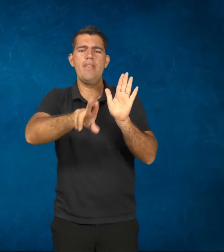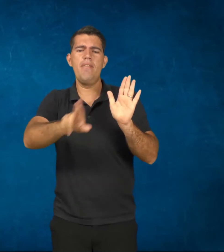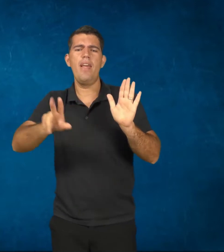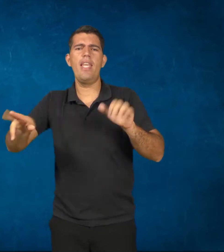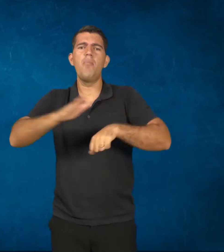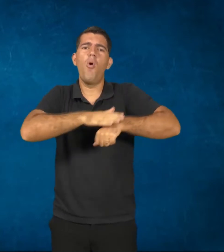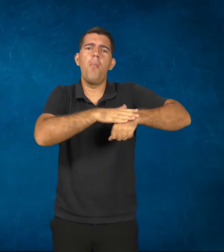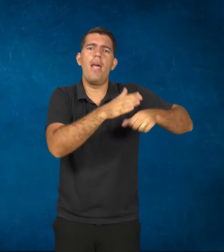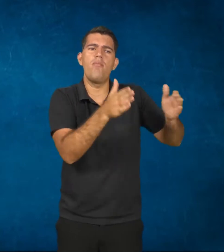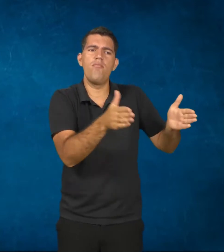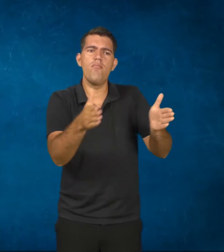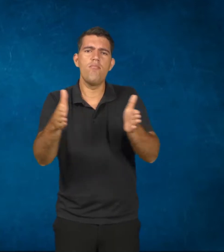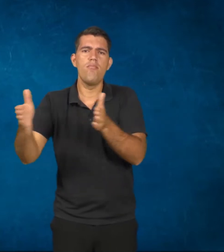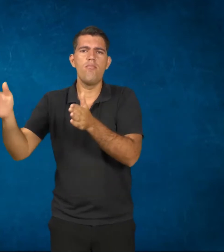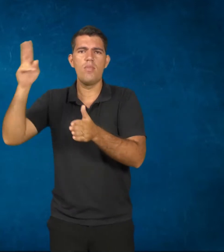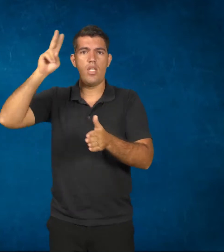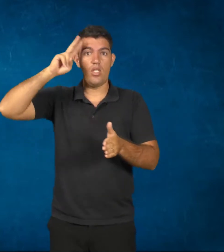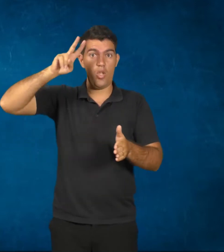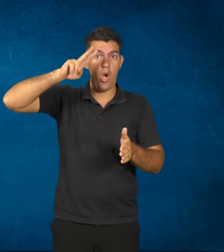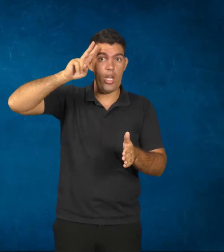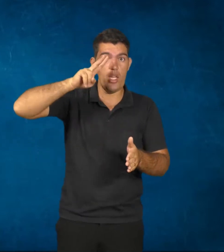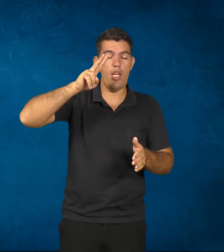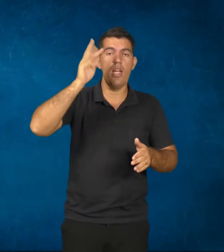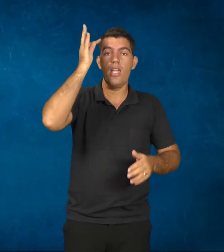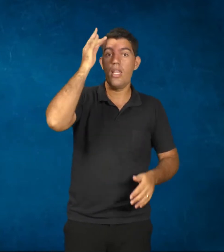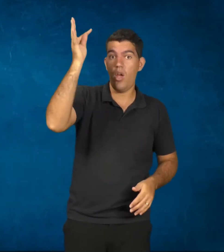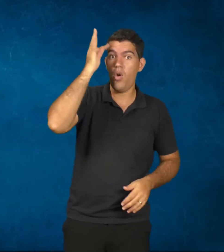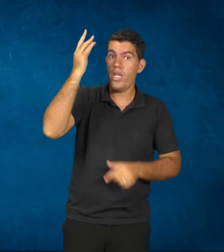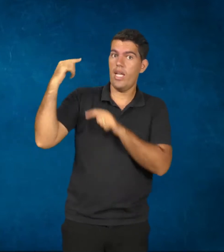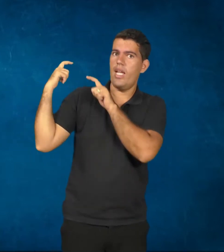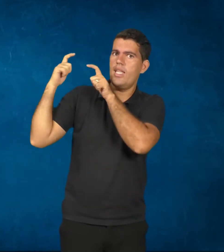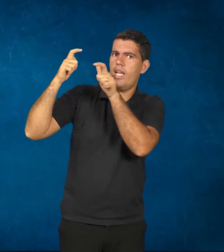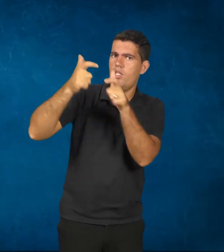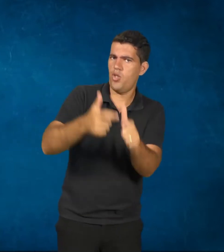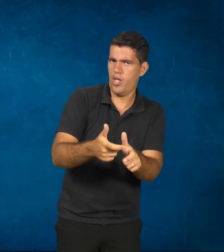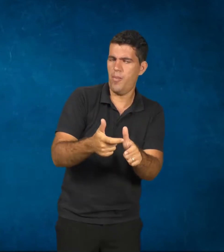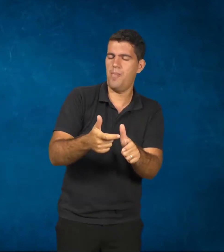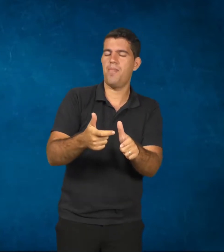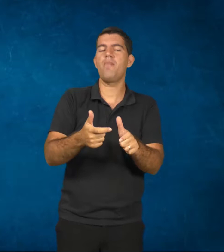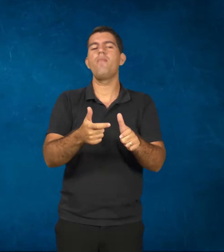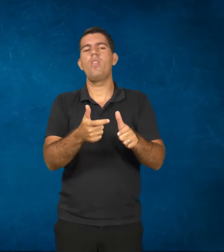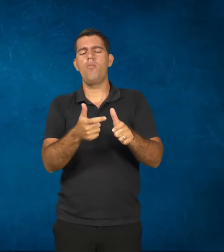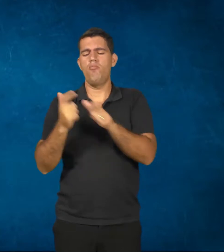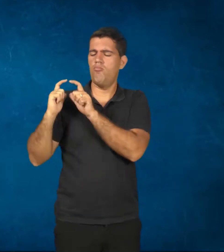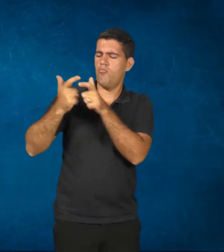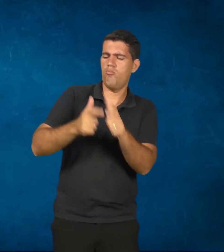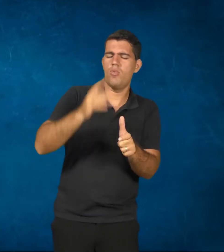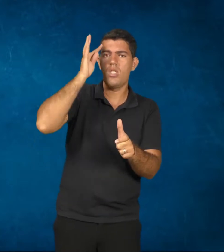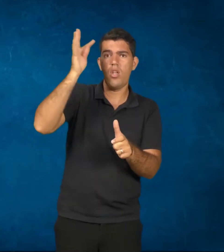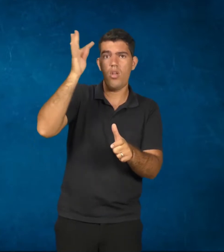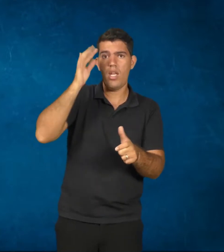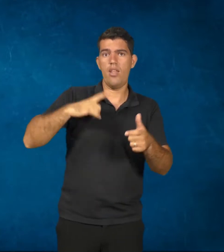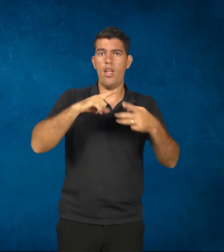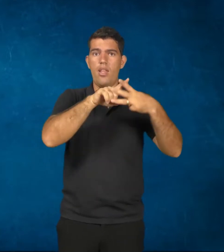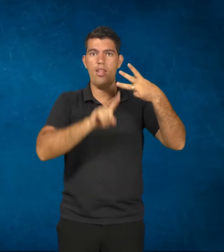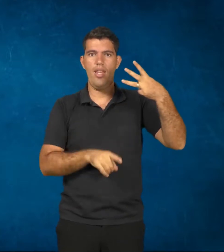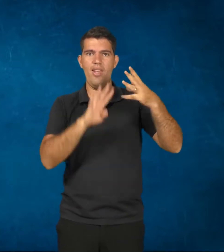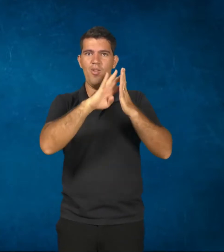da história. Vamos começar pela teoria tradicional. Na teoria tradicional temos 3 tipos de currículo.